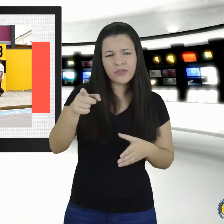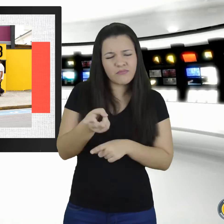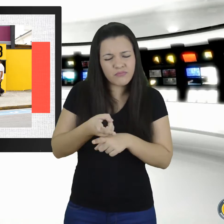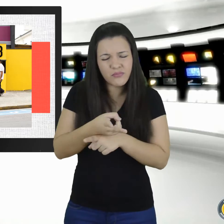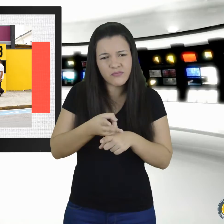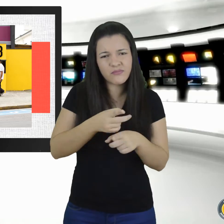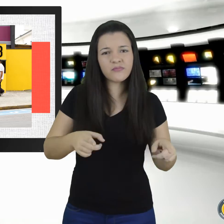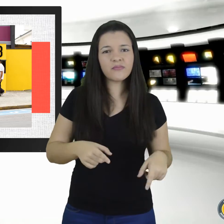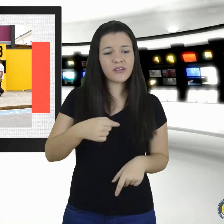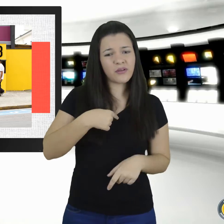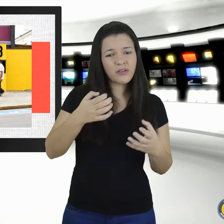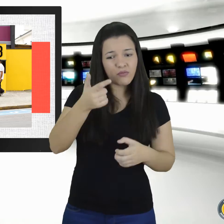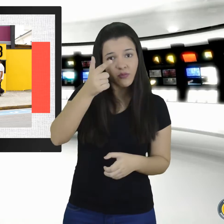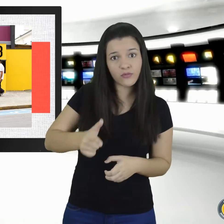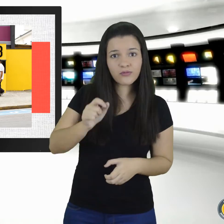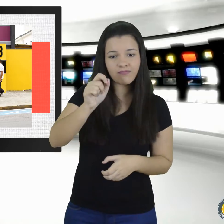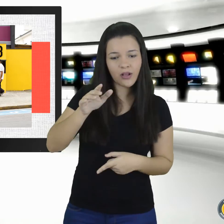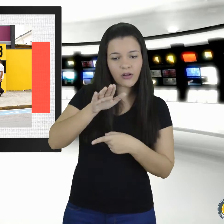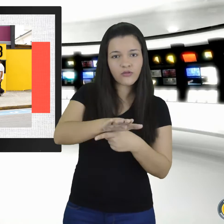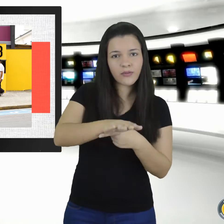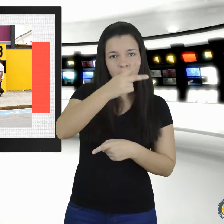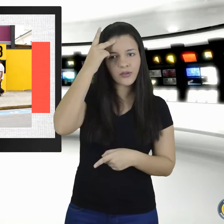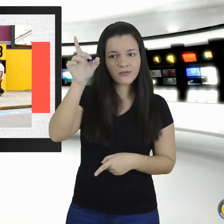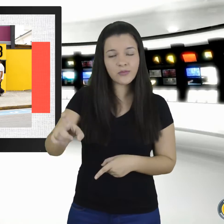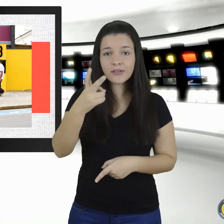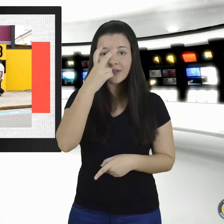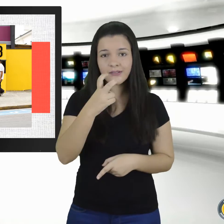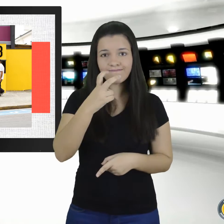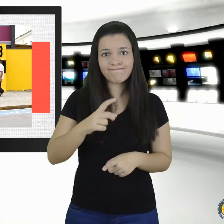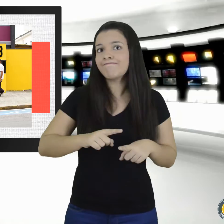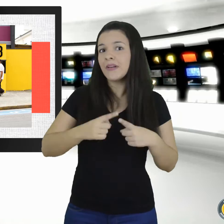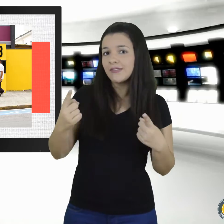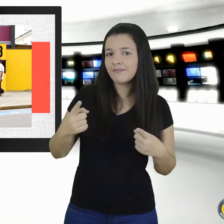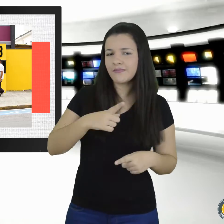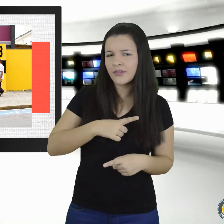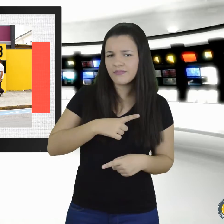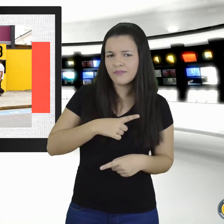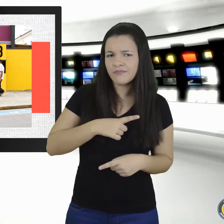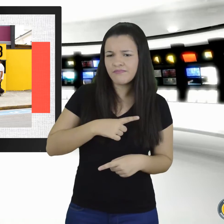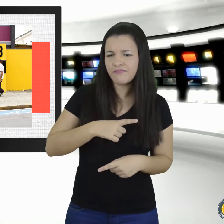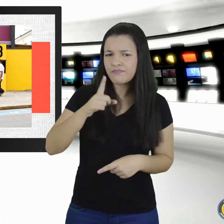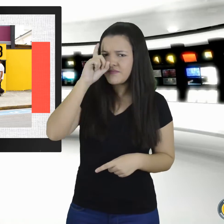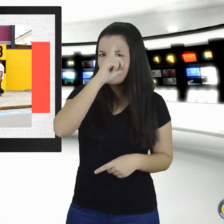Dorina buscou manter a sua linha de atendimentos. Porém, assim como em